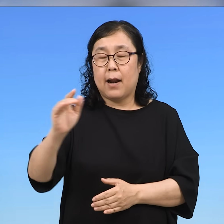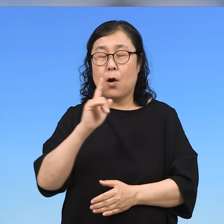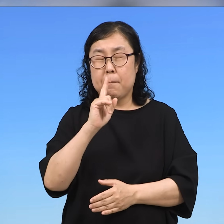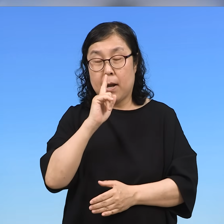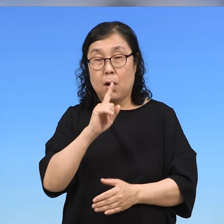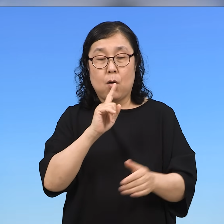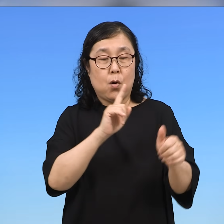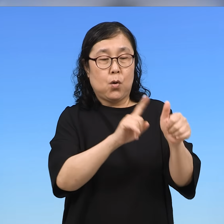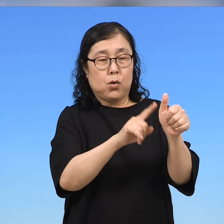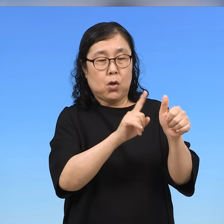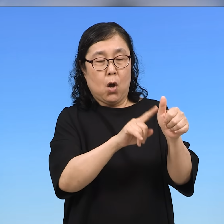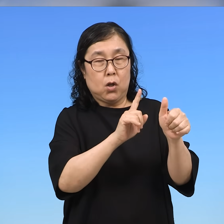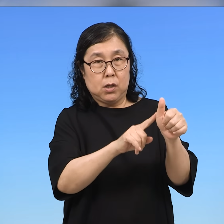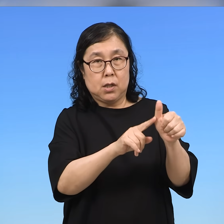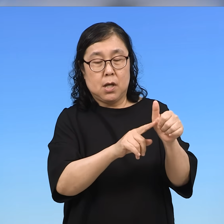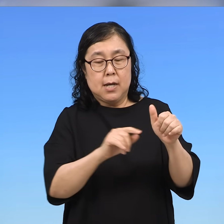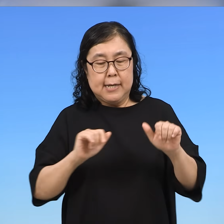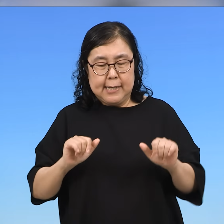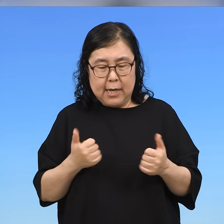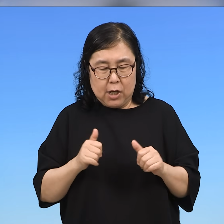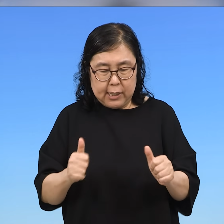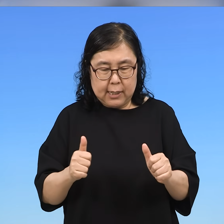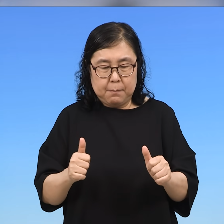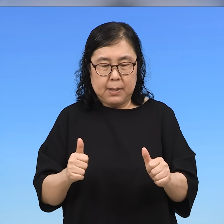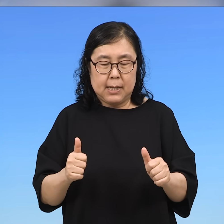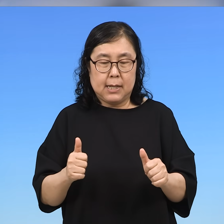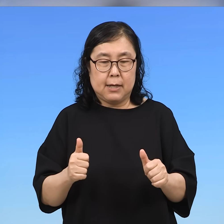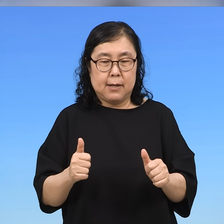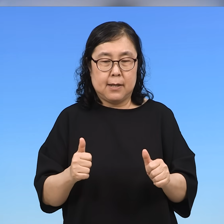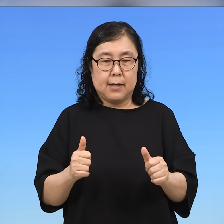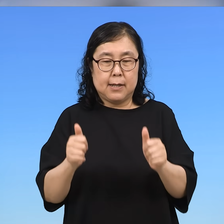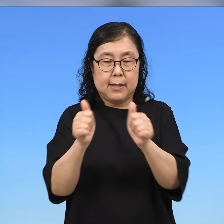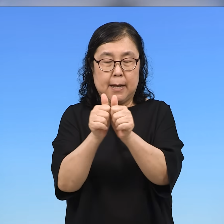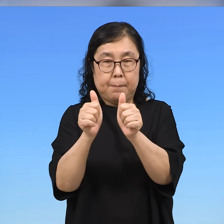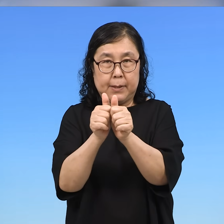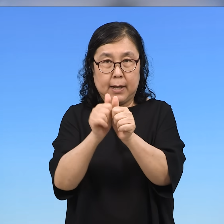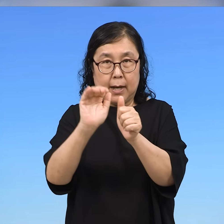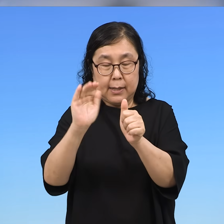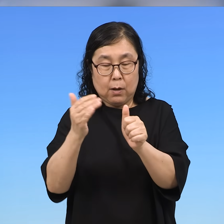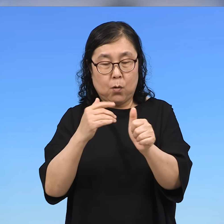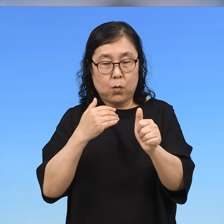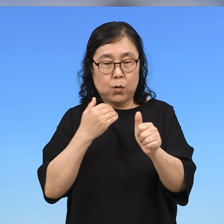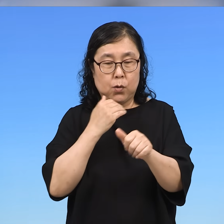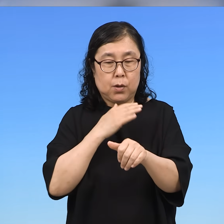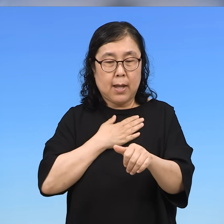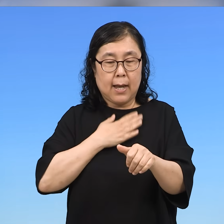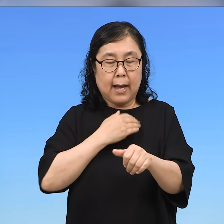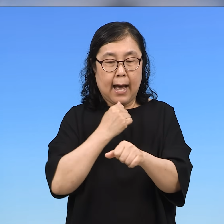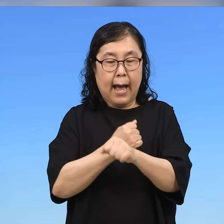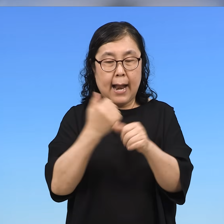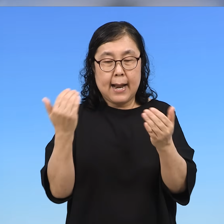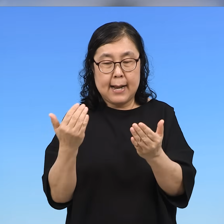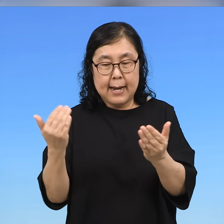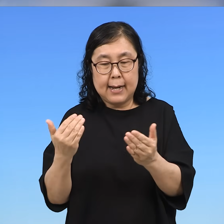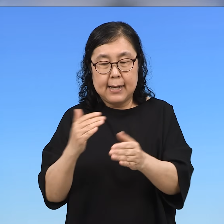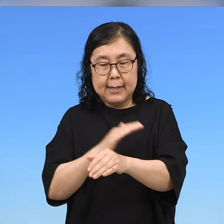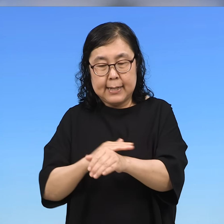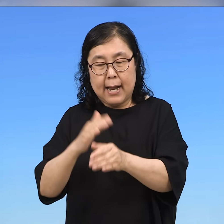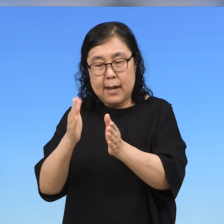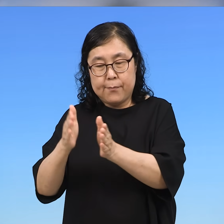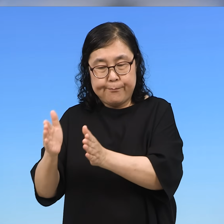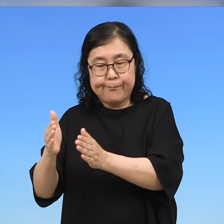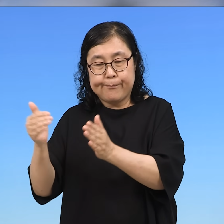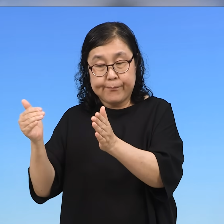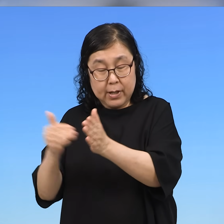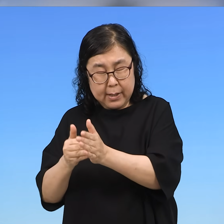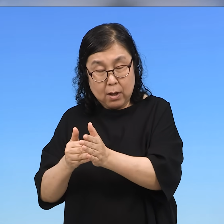보니까 너는 힘써 대장부가 되고 내가 할 일을 잘 마무리하고 이제 네가 할 일이